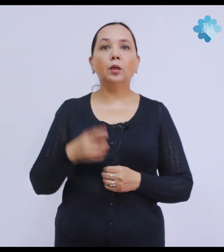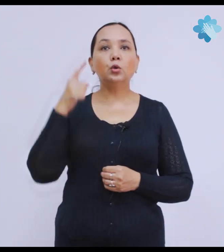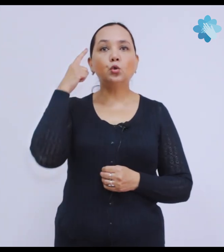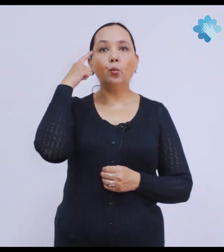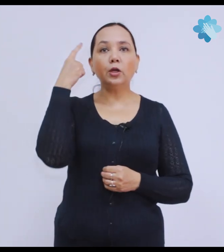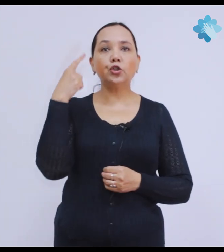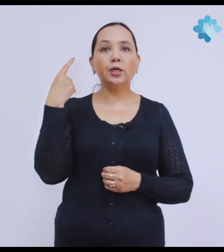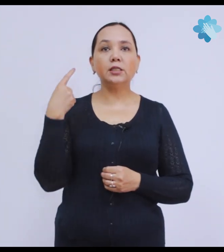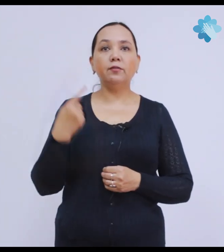сумасшествие